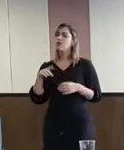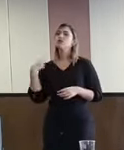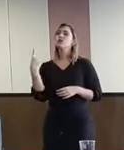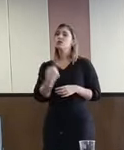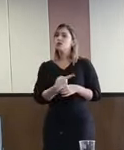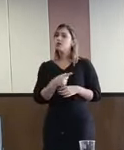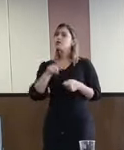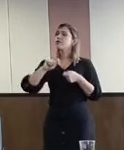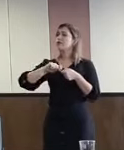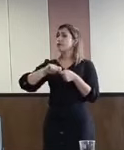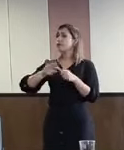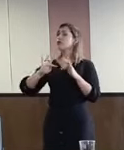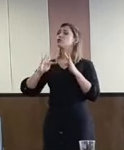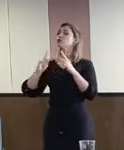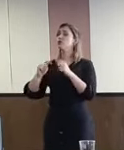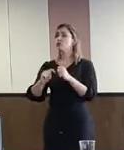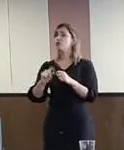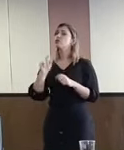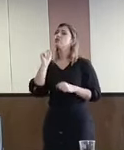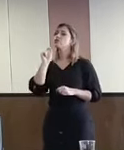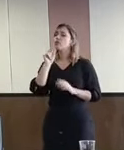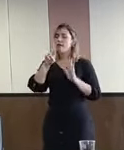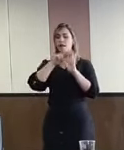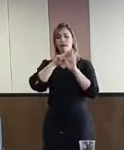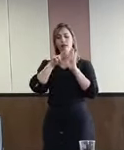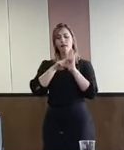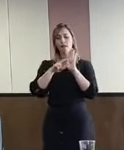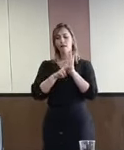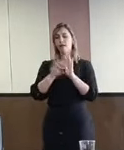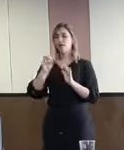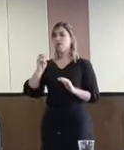estamos fazendo aquilo que é o protocolo estabelecido, não